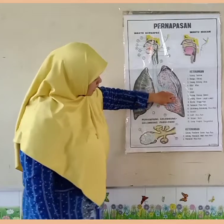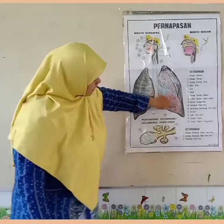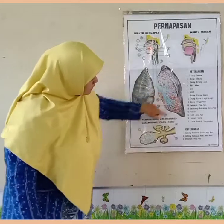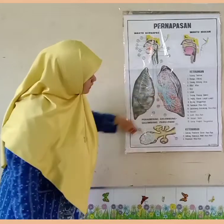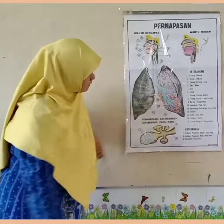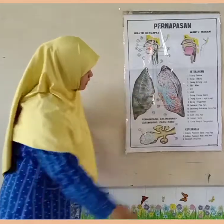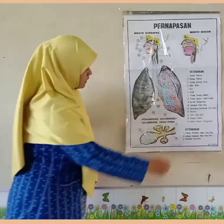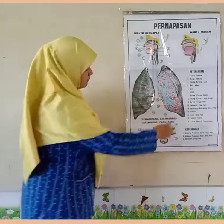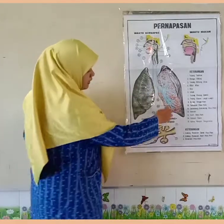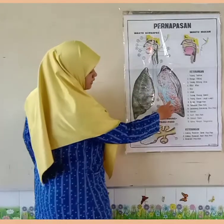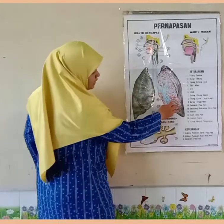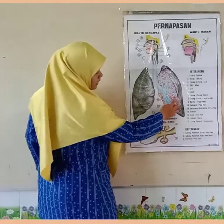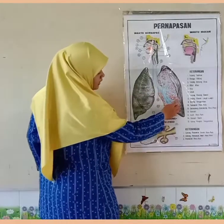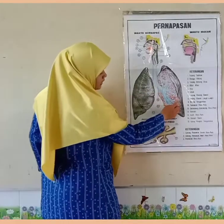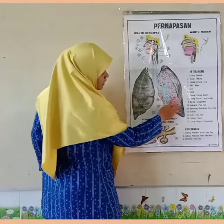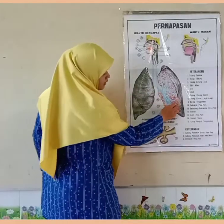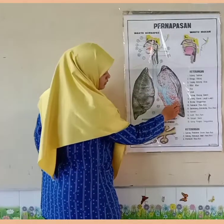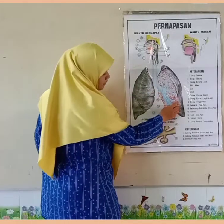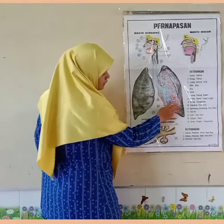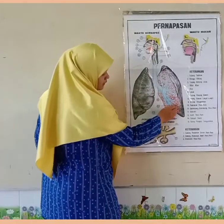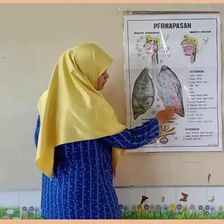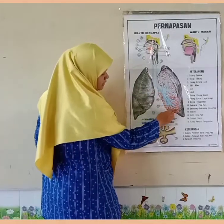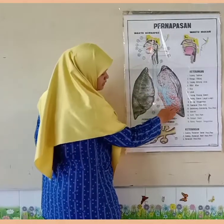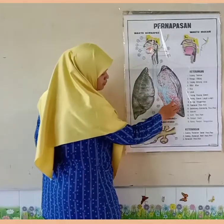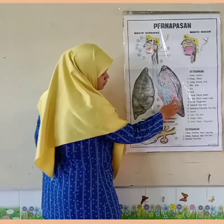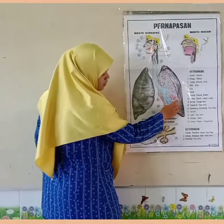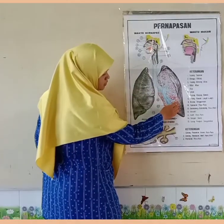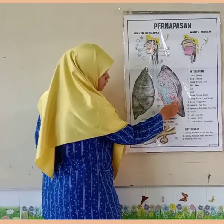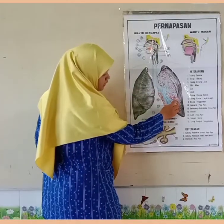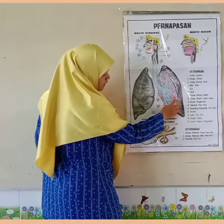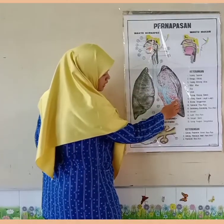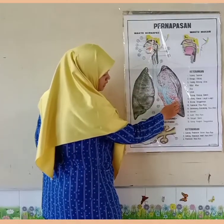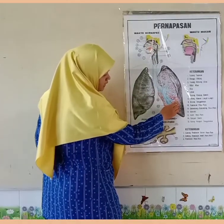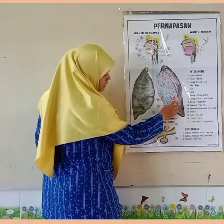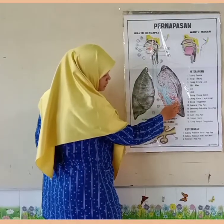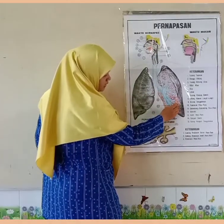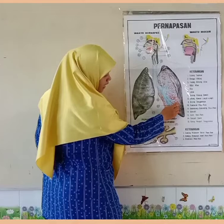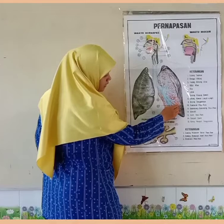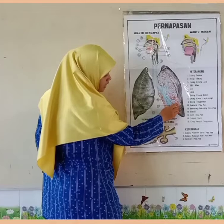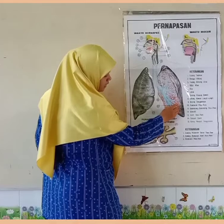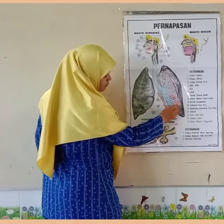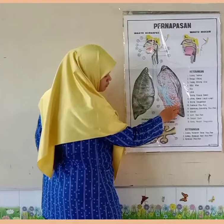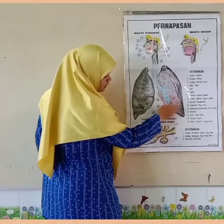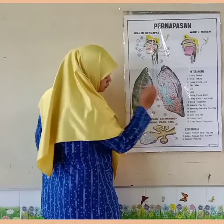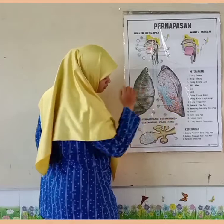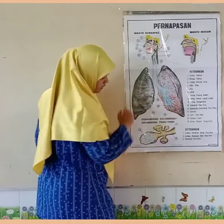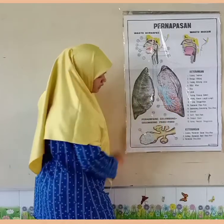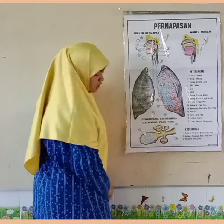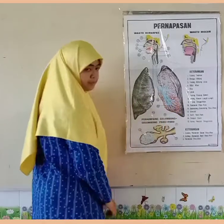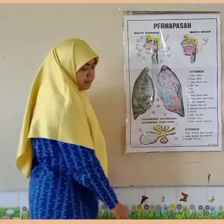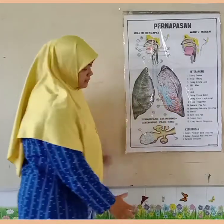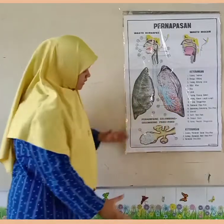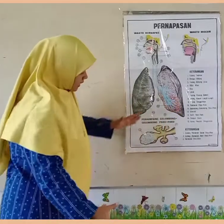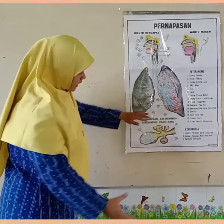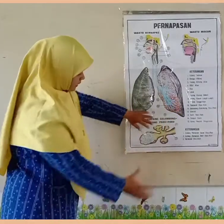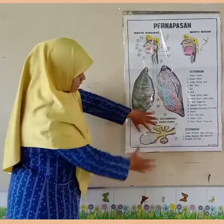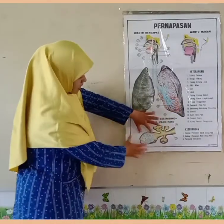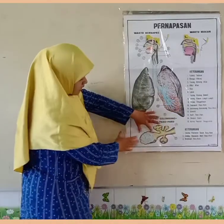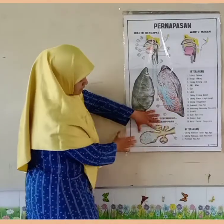akan bercabang-cabang lagi, cabang-cabang kecil bronkiolus ini, dan ini di sini ada gelembung-gelembung. Ini kalau diperbesar gambarnya